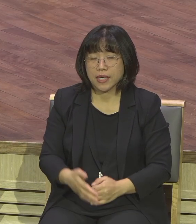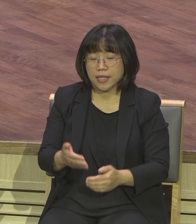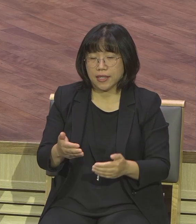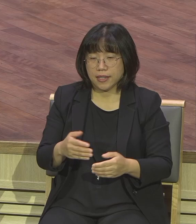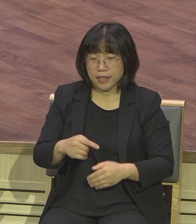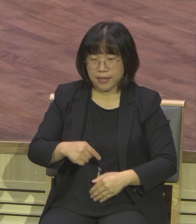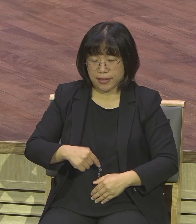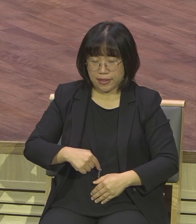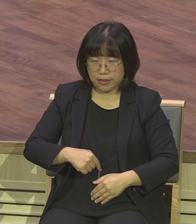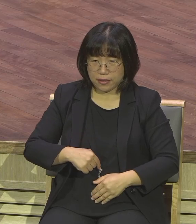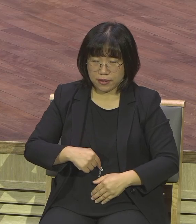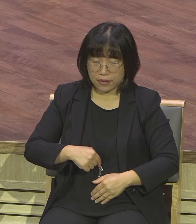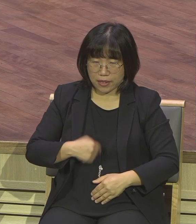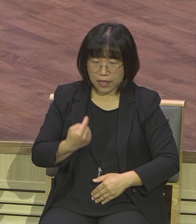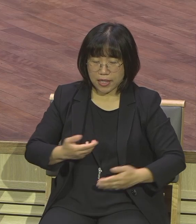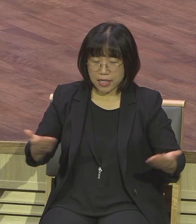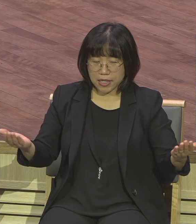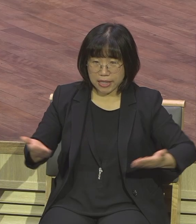사람이 11조를 안 해요.